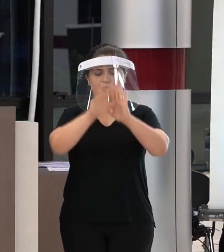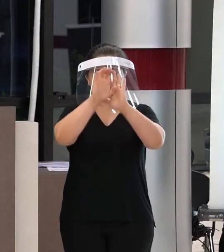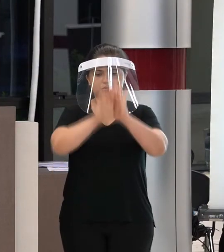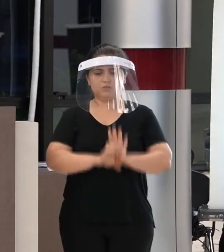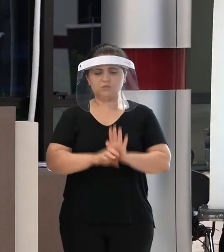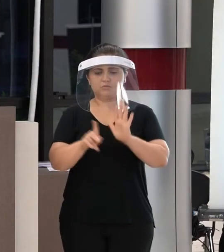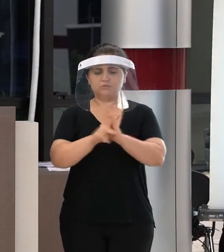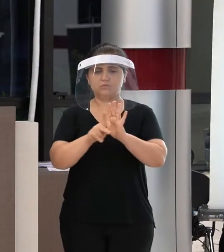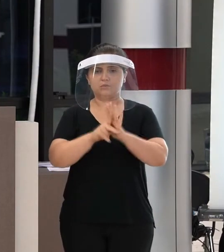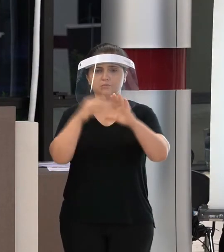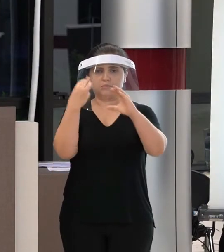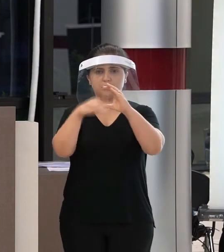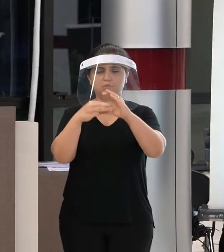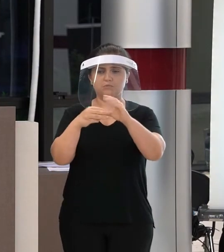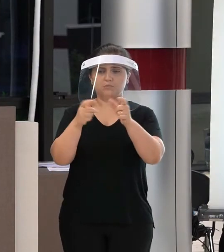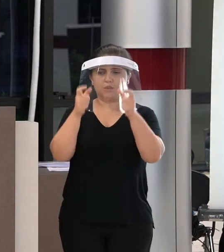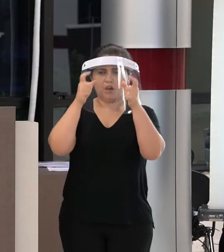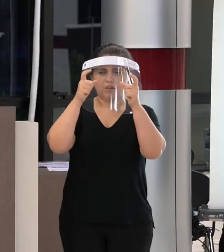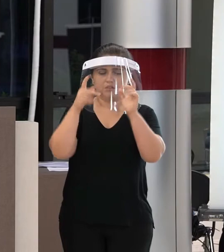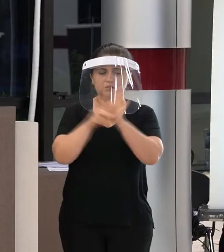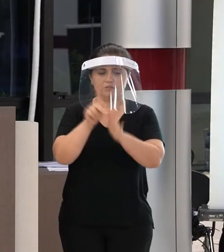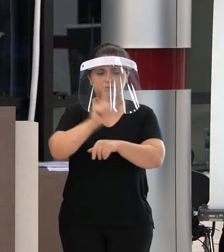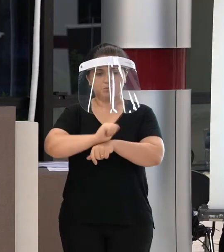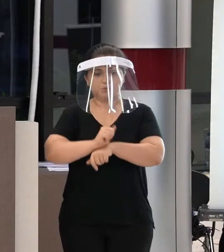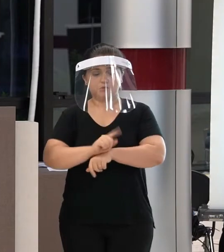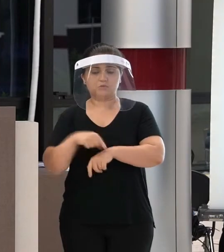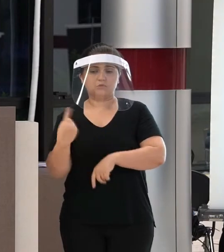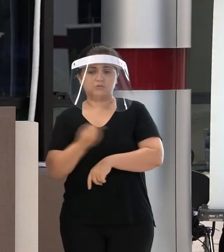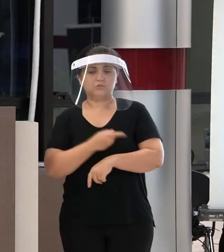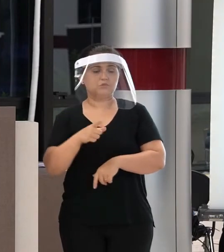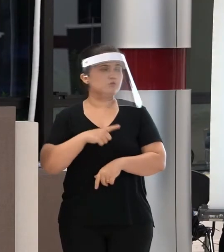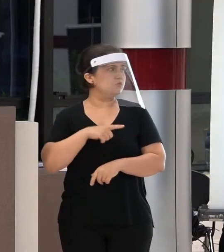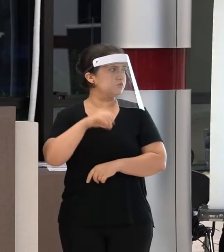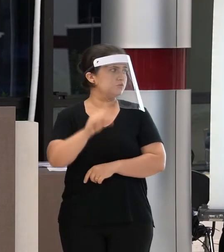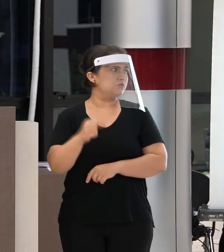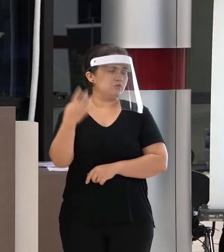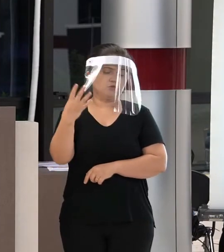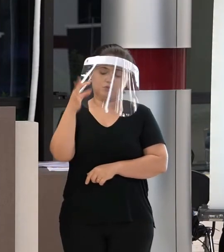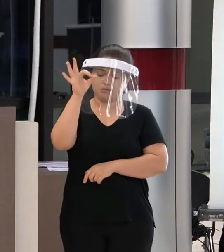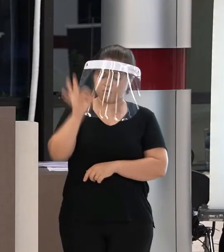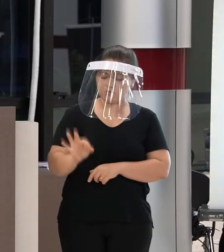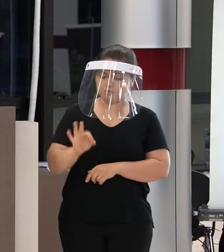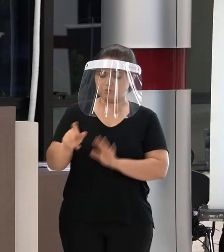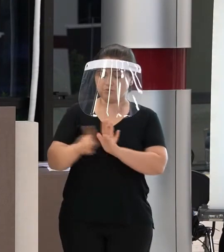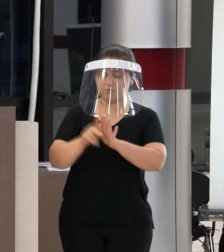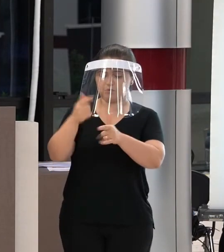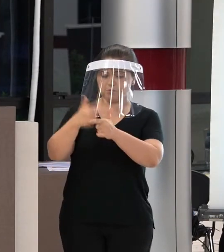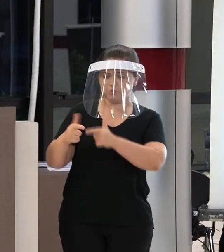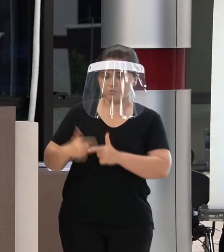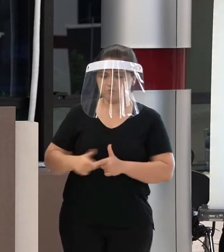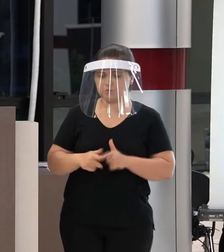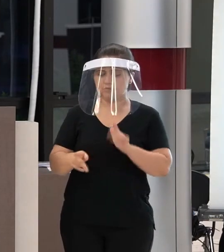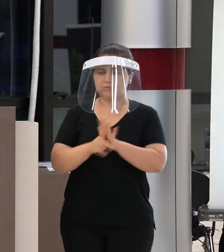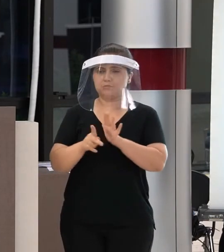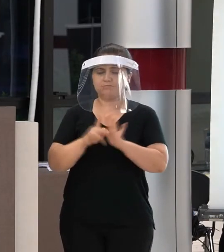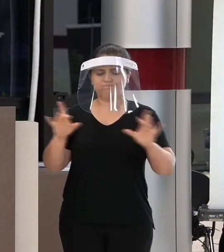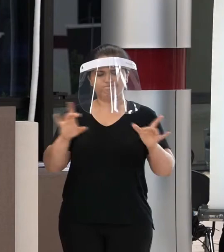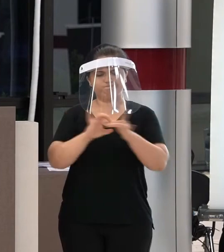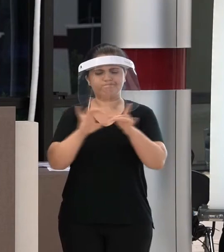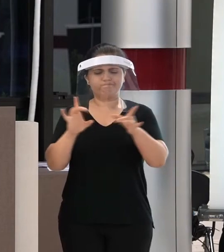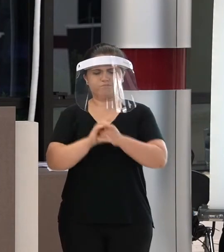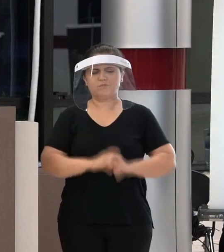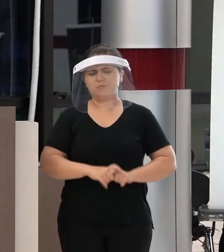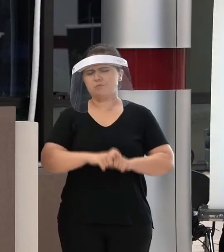gestor. Então, lá nós tínhamos 94% de problemas de conexão, a